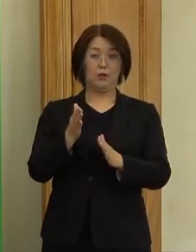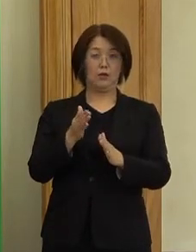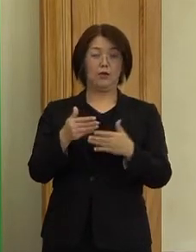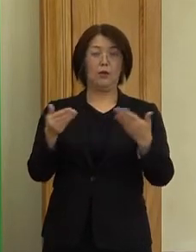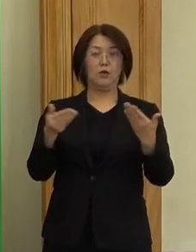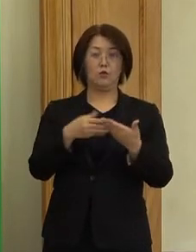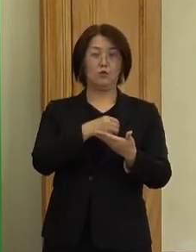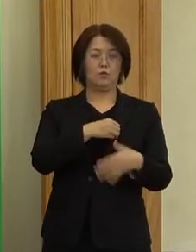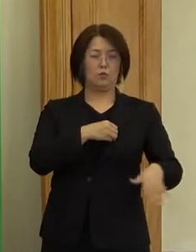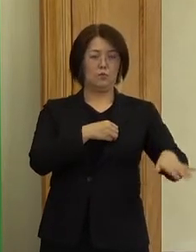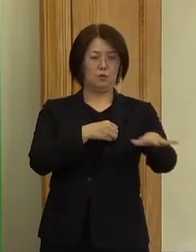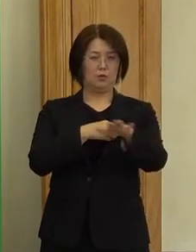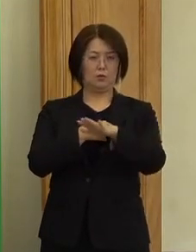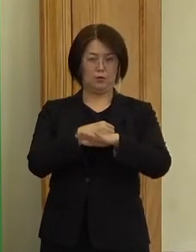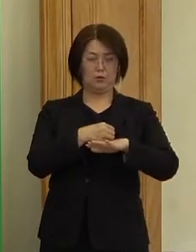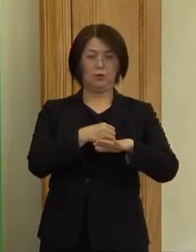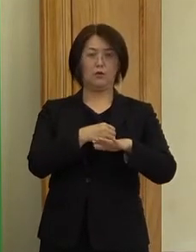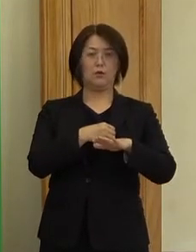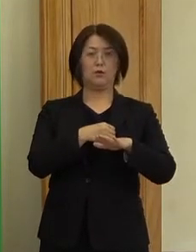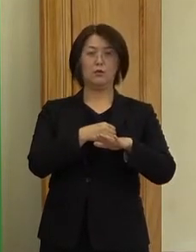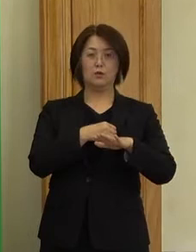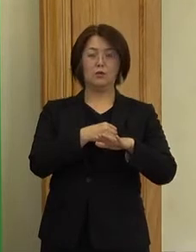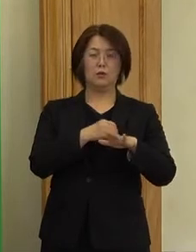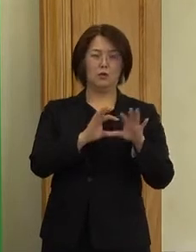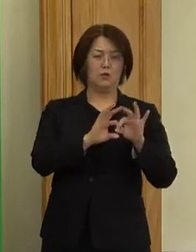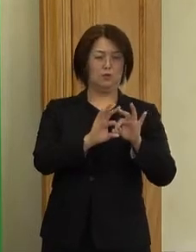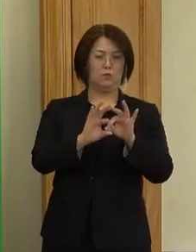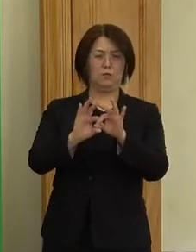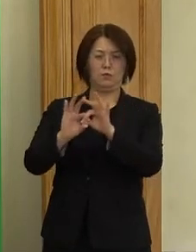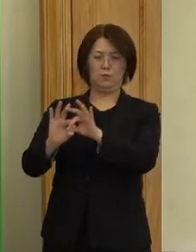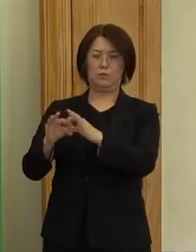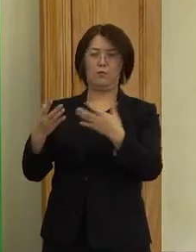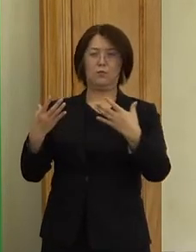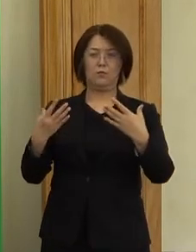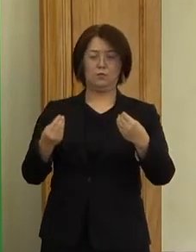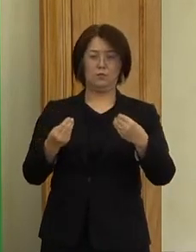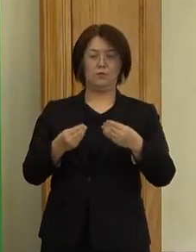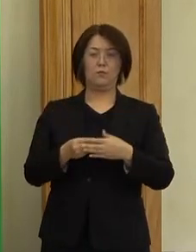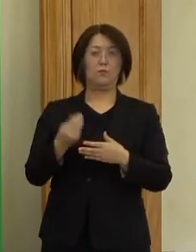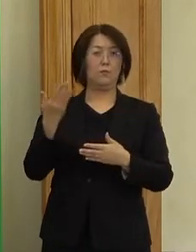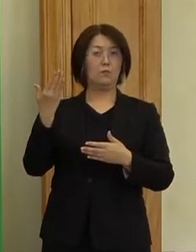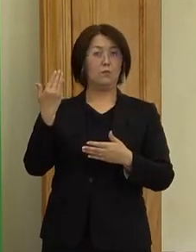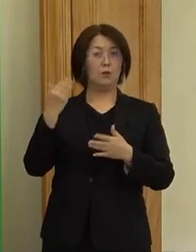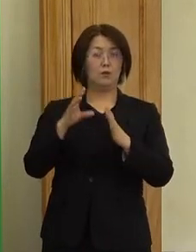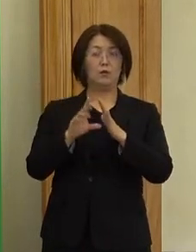員に対しての通知を出しました。前回も